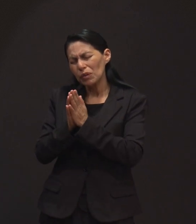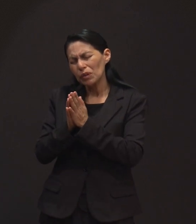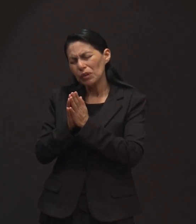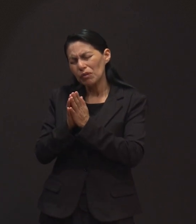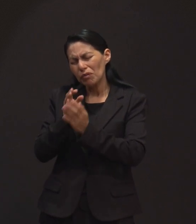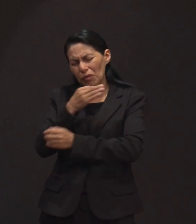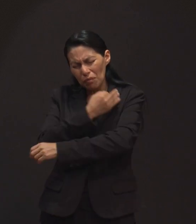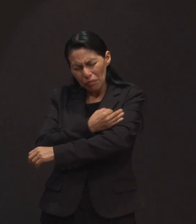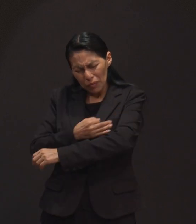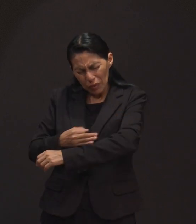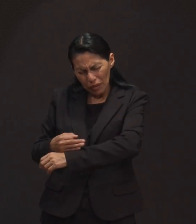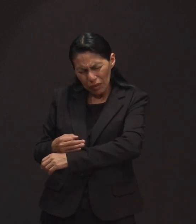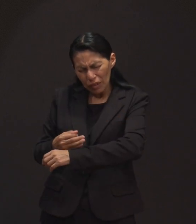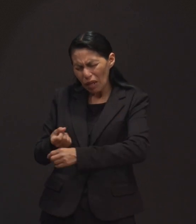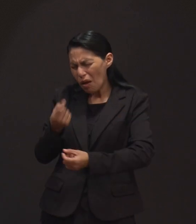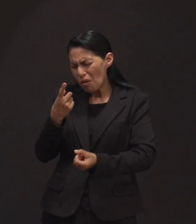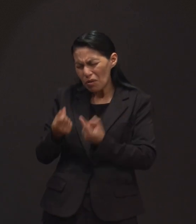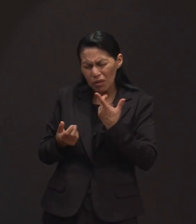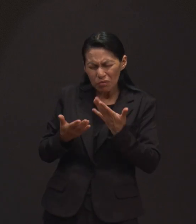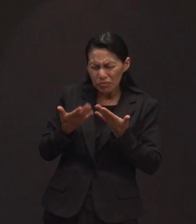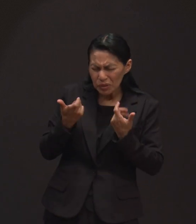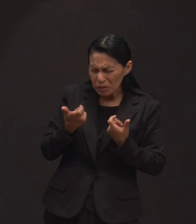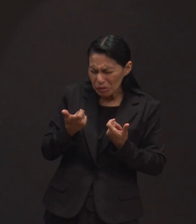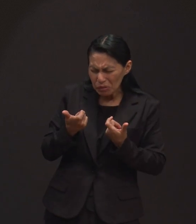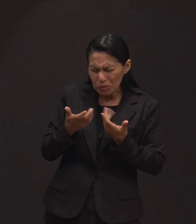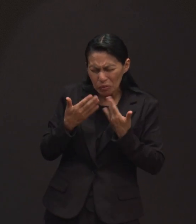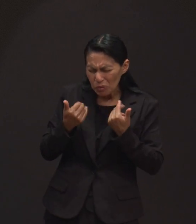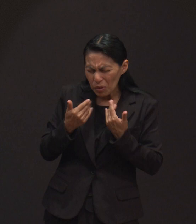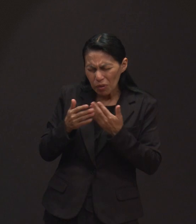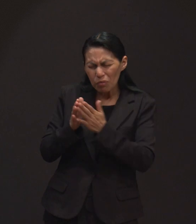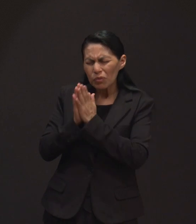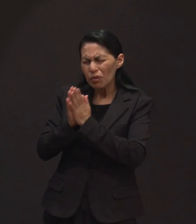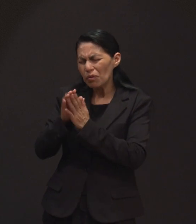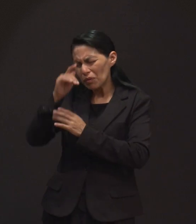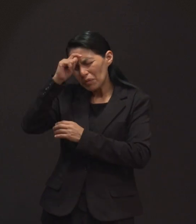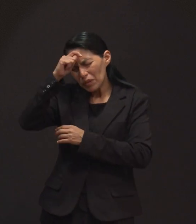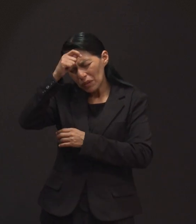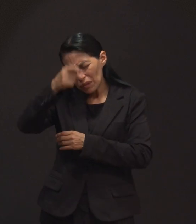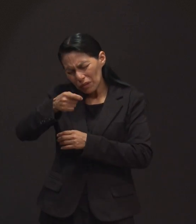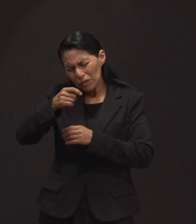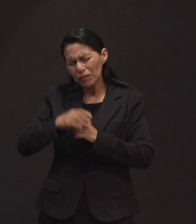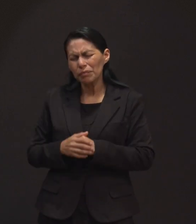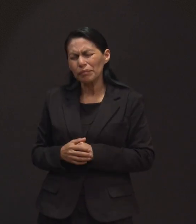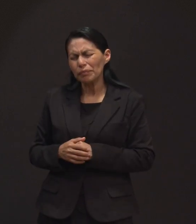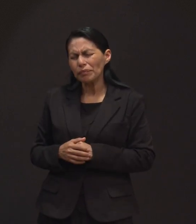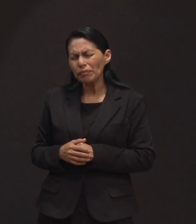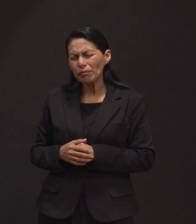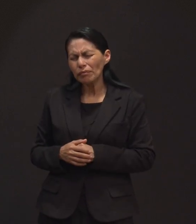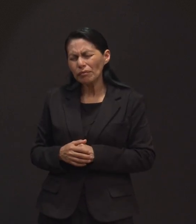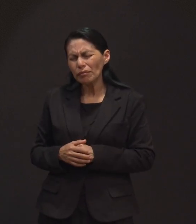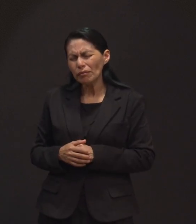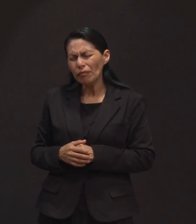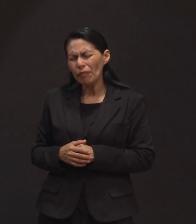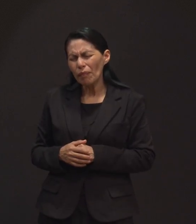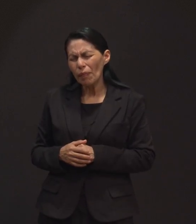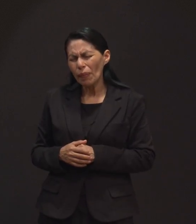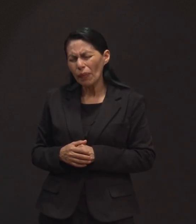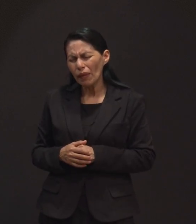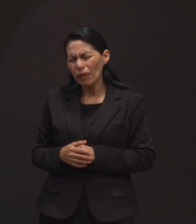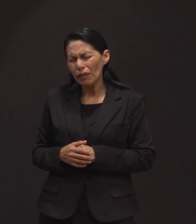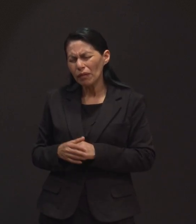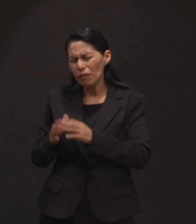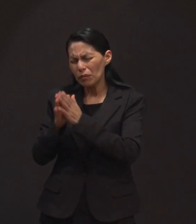Rogamos también por las familias que están en crisis económicamente, alguna situación que aqueja